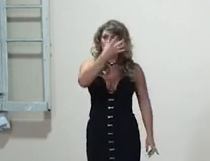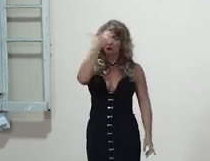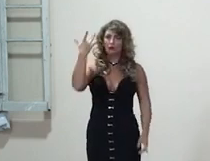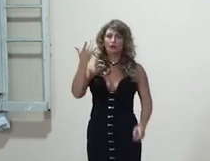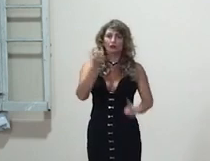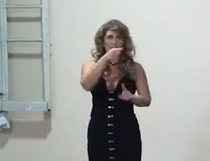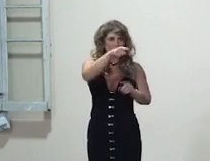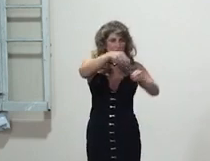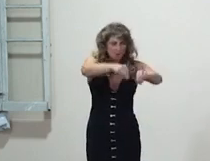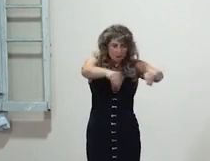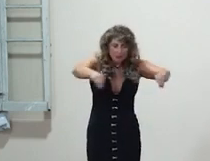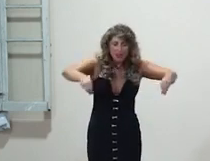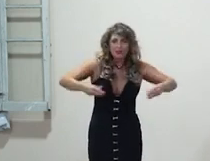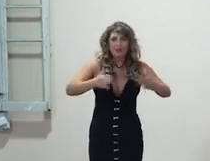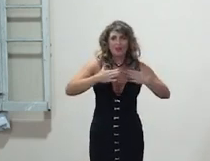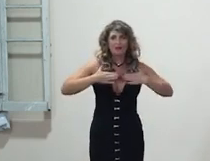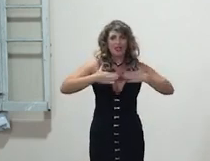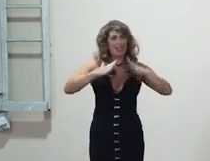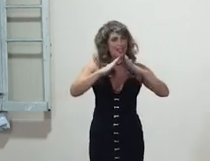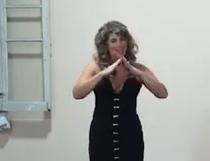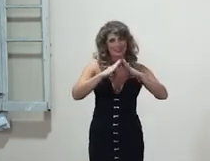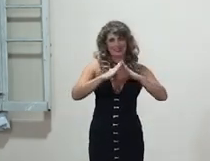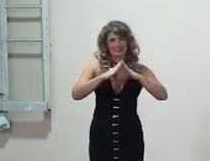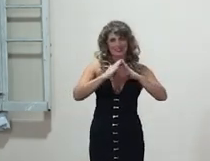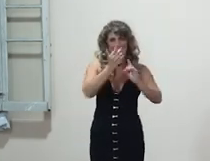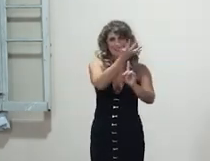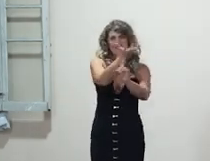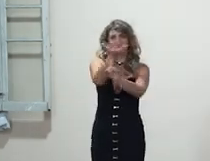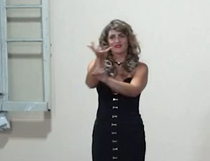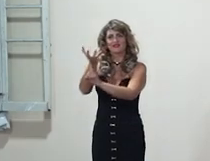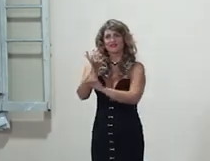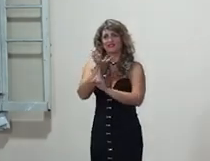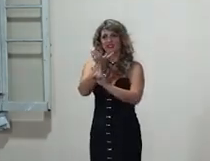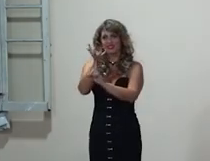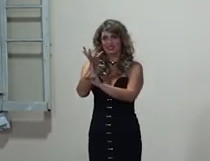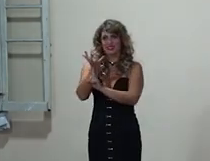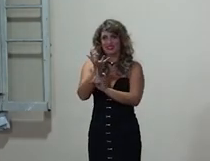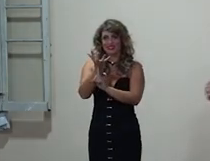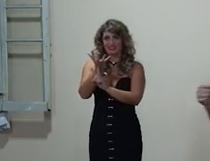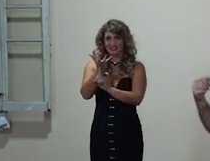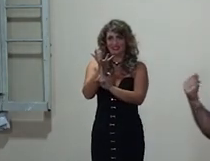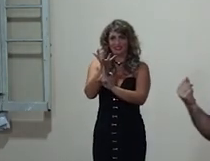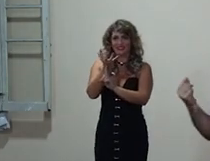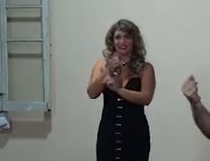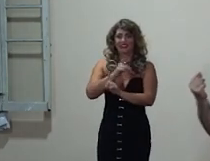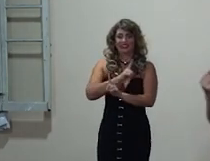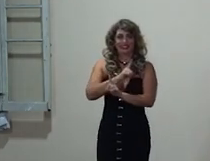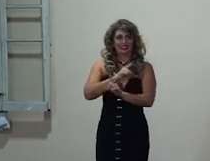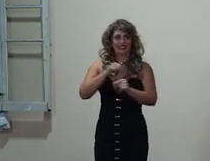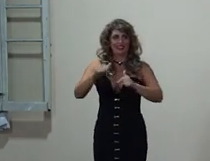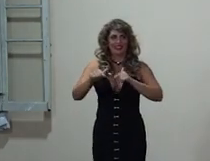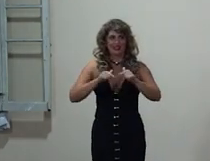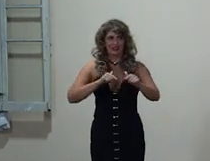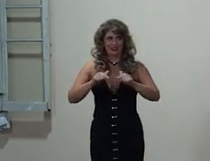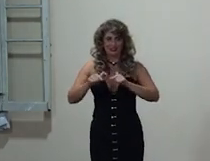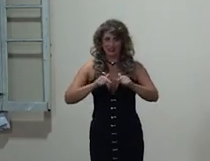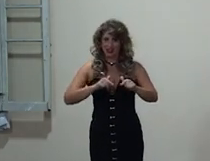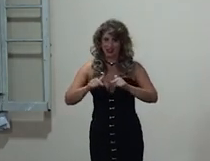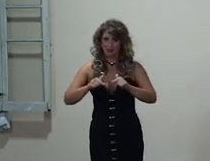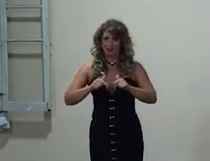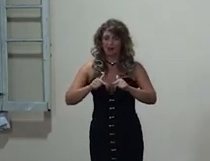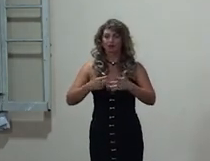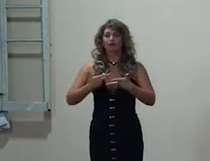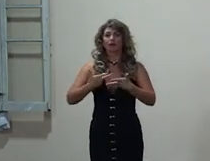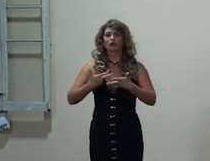lá em casa, que é o pinheiro, que ele tem um trabalho, que é do professor